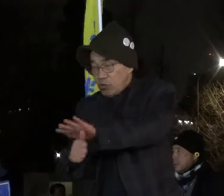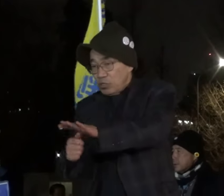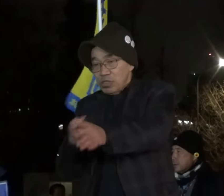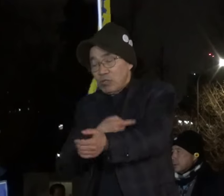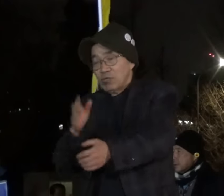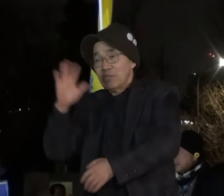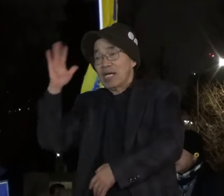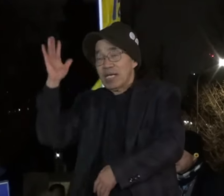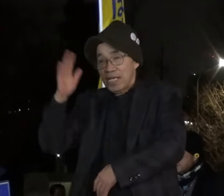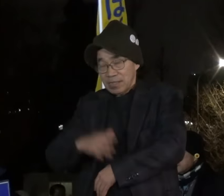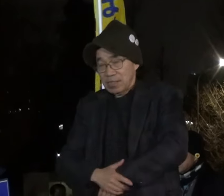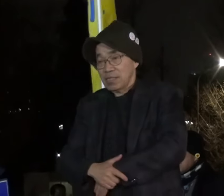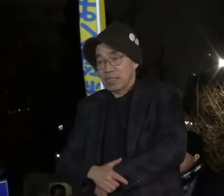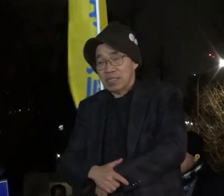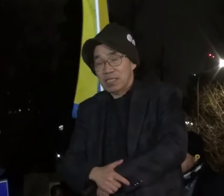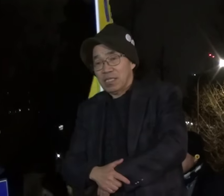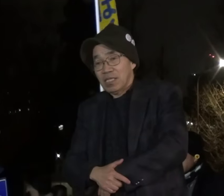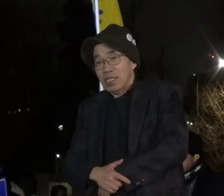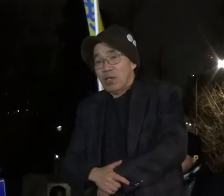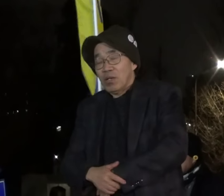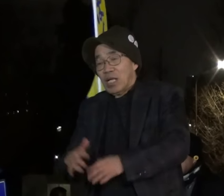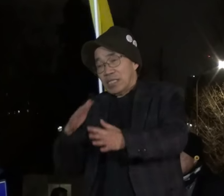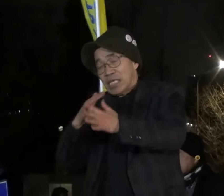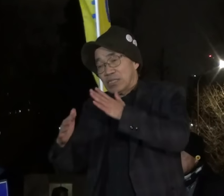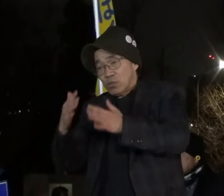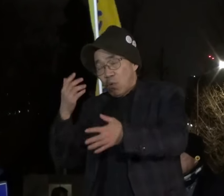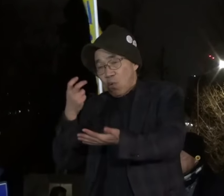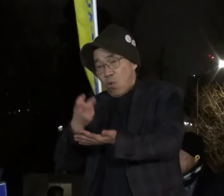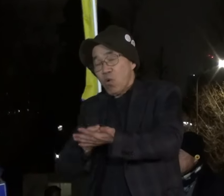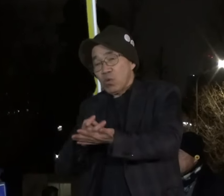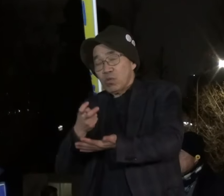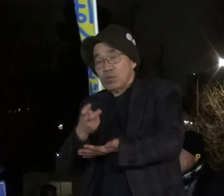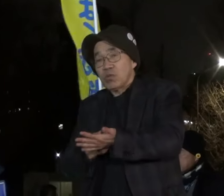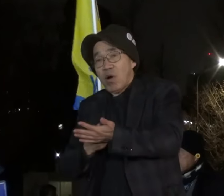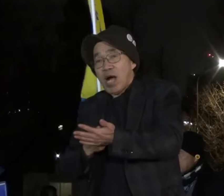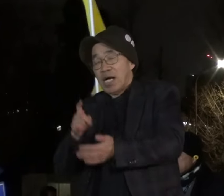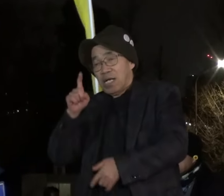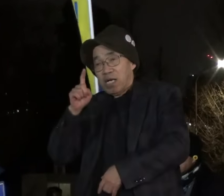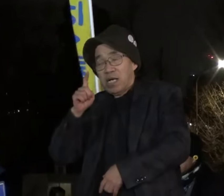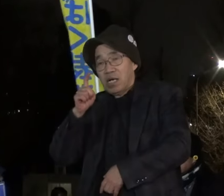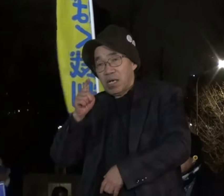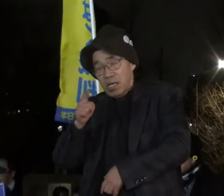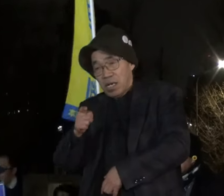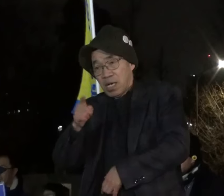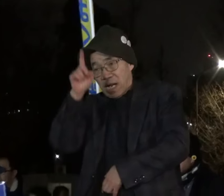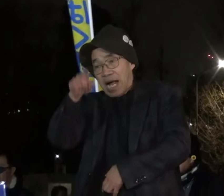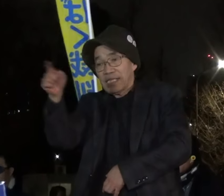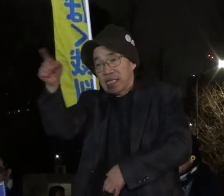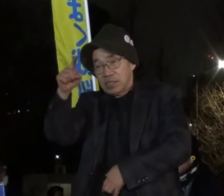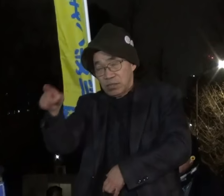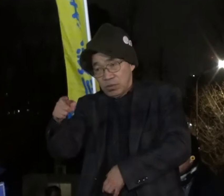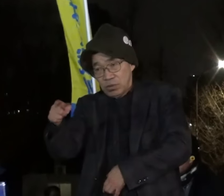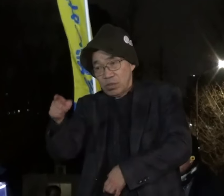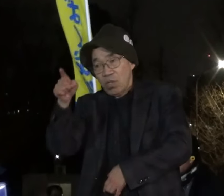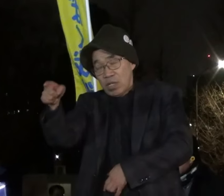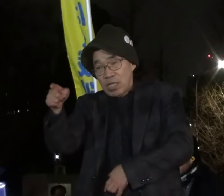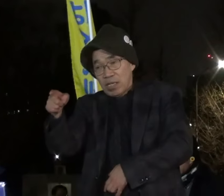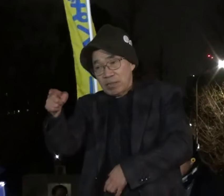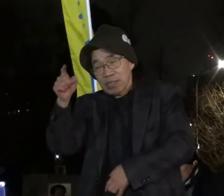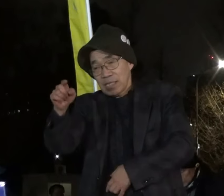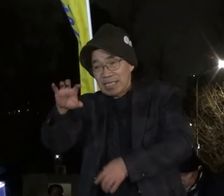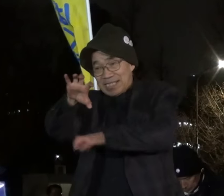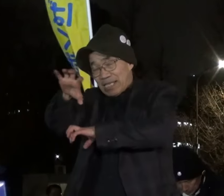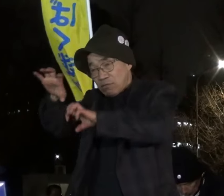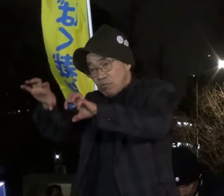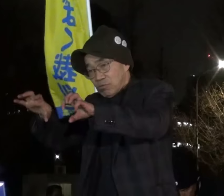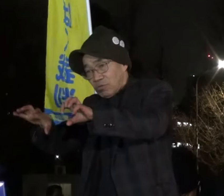でやっぱりこう戦争法っていうのはやっぱりこう IS とかをこうに火をつけてしまう